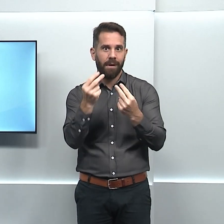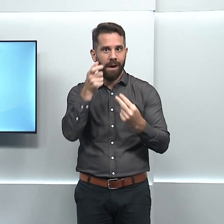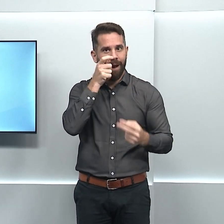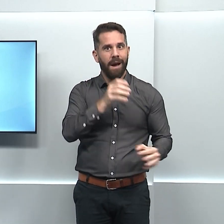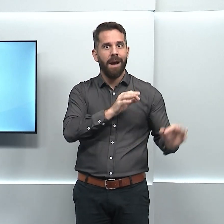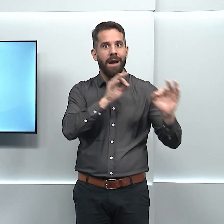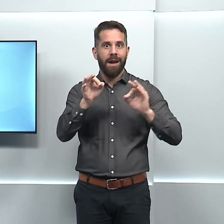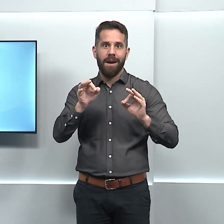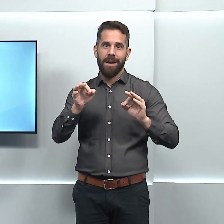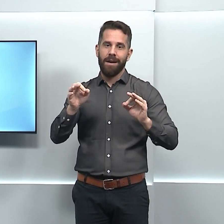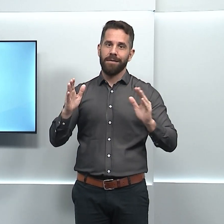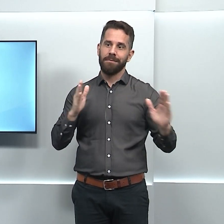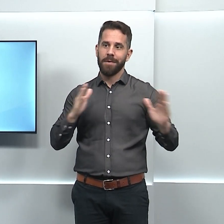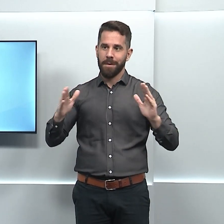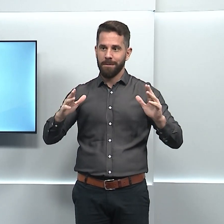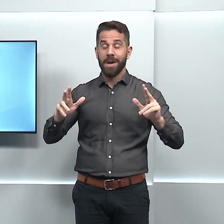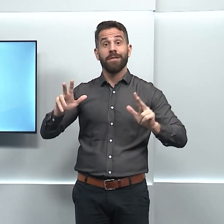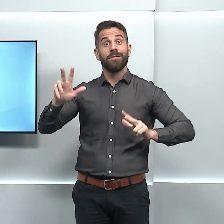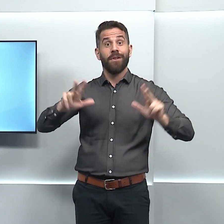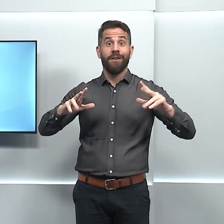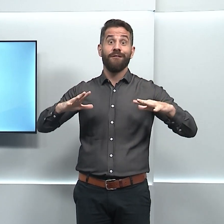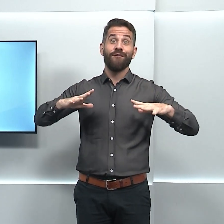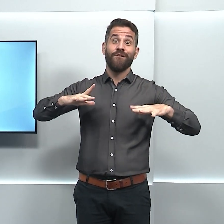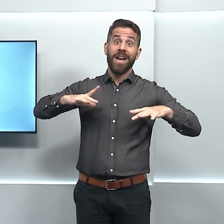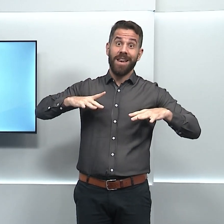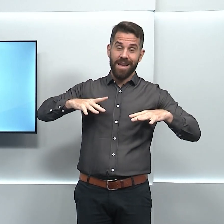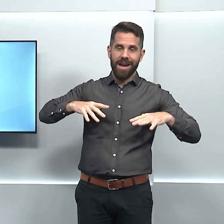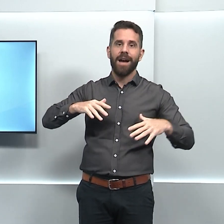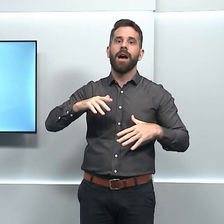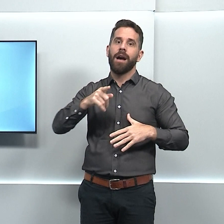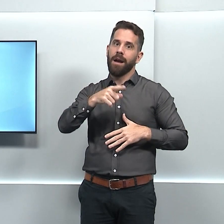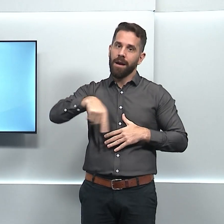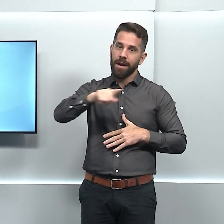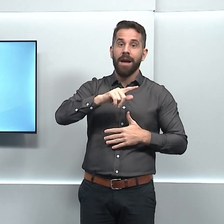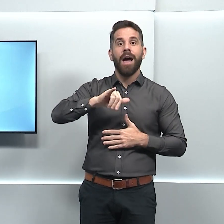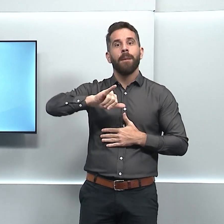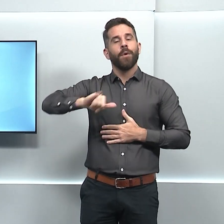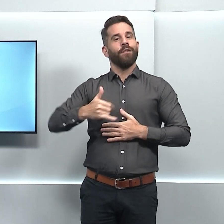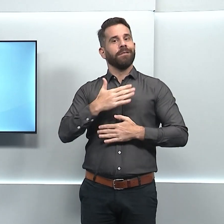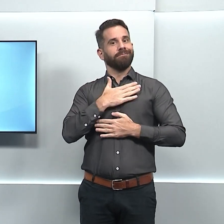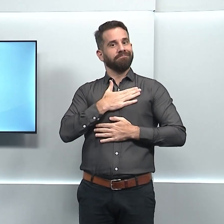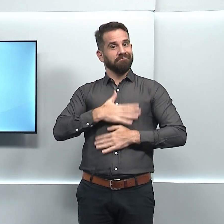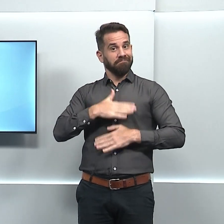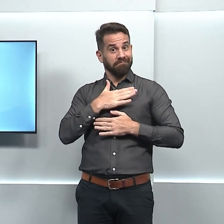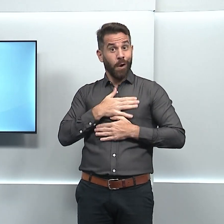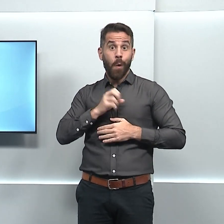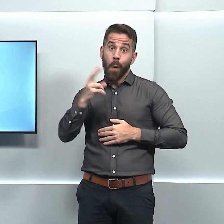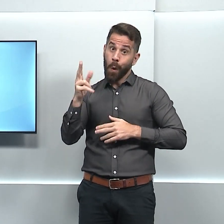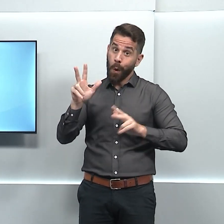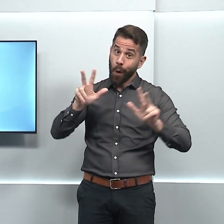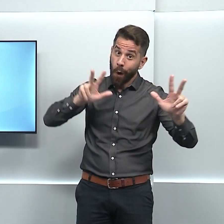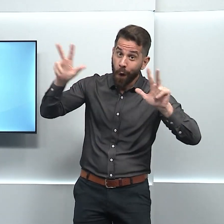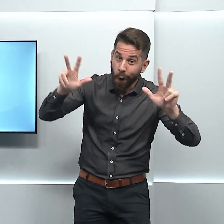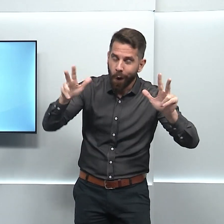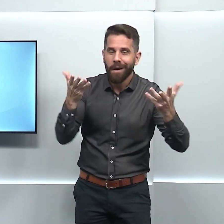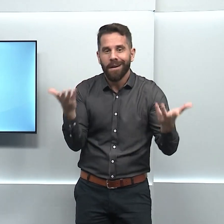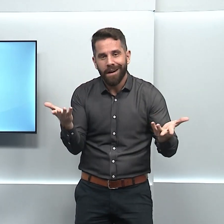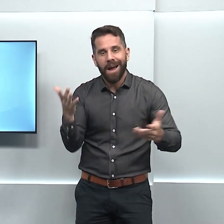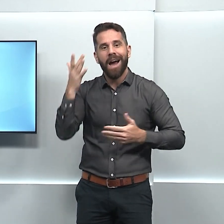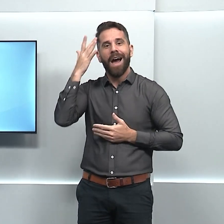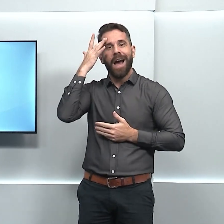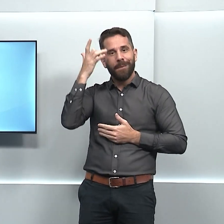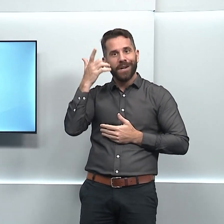nesse feriadão, terça-feira de carnaval. Desejamos que você aproveite um pouco mais a folia, né? O descanse. Amanhã a gente está aqui de